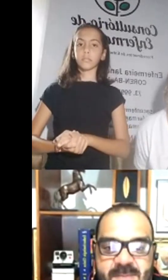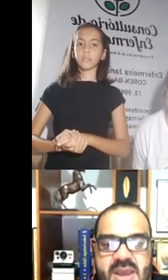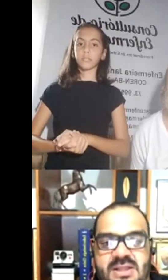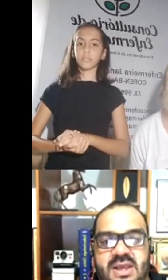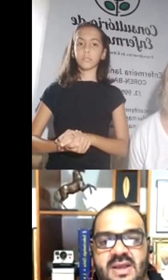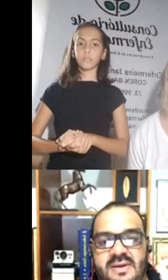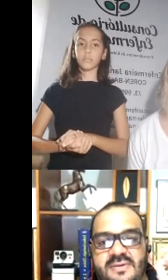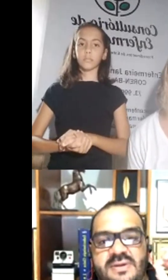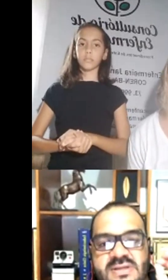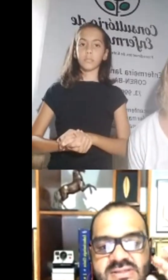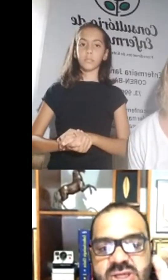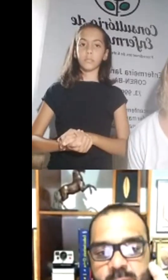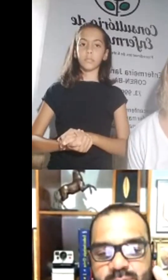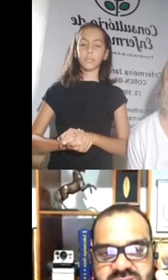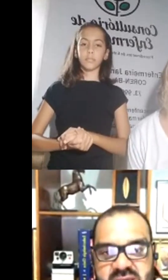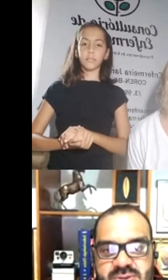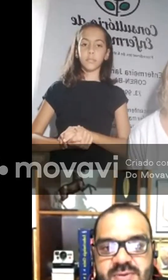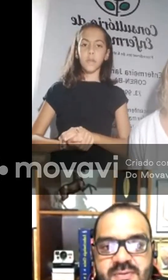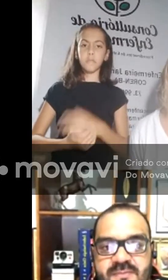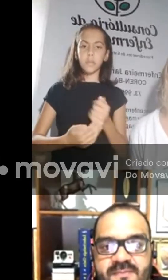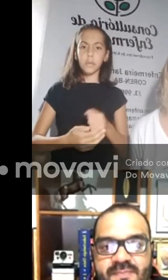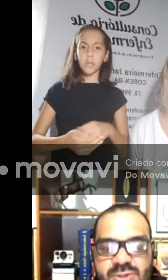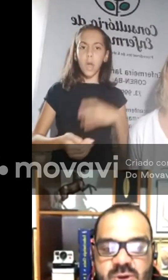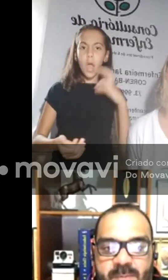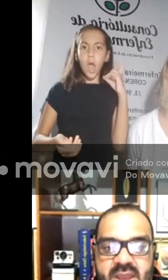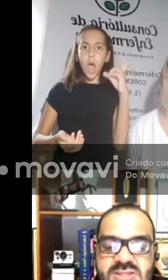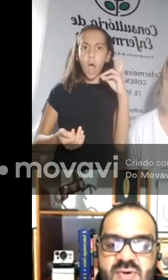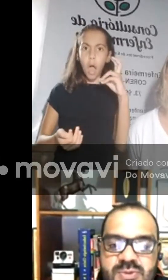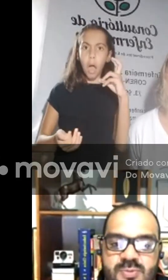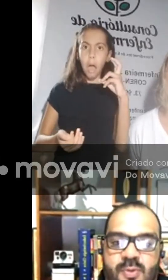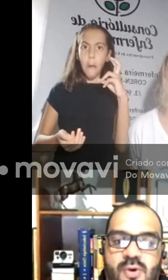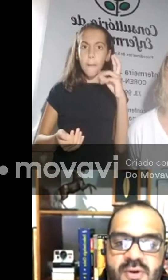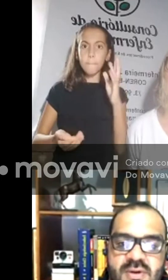você perder 5% do